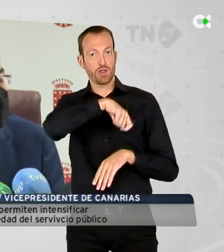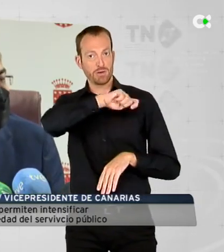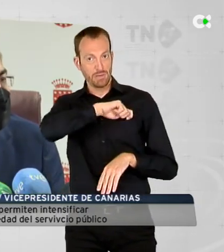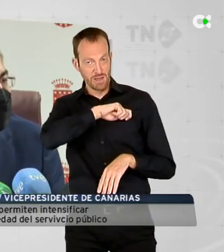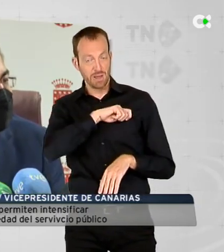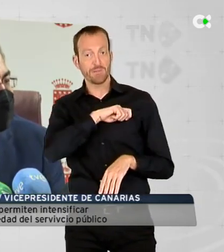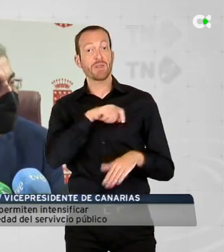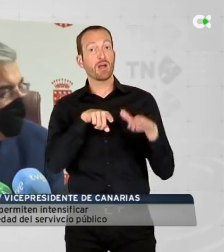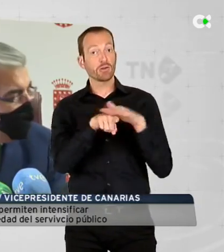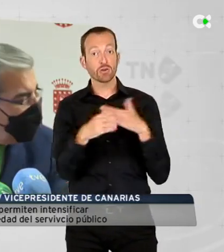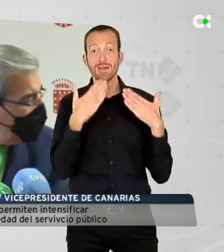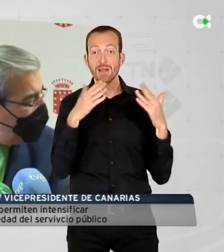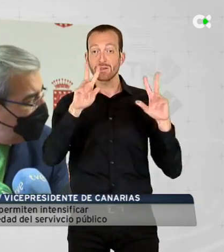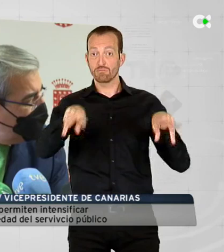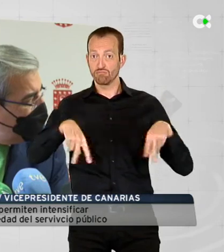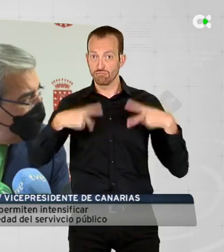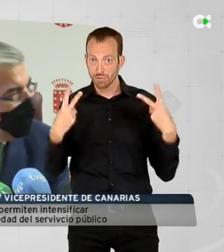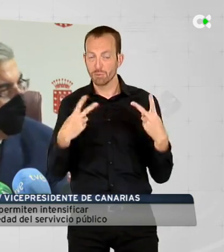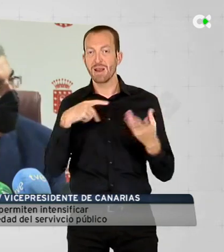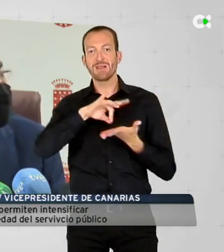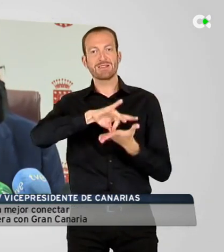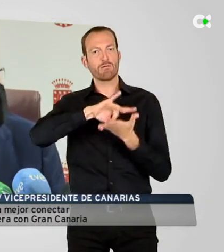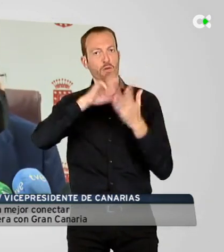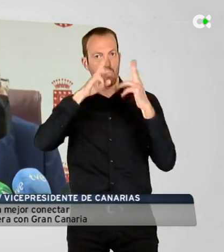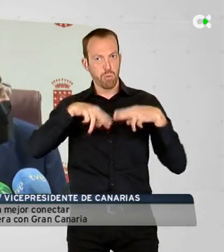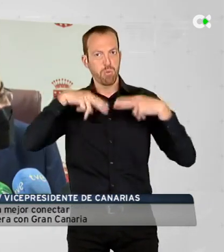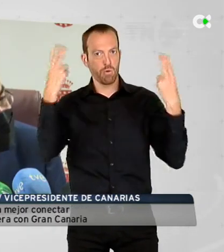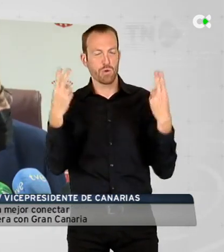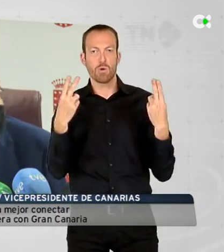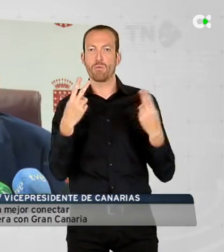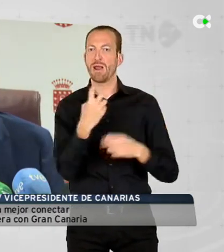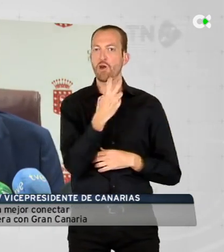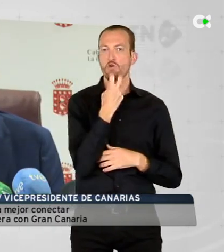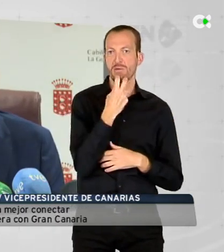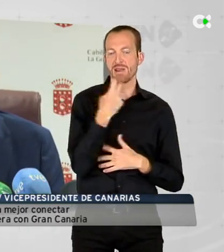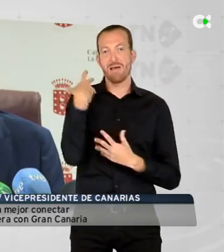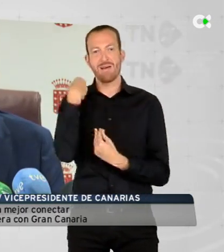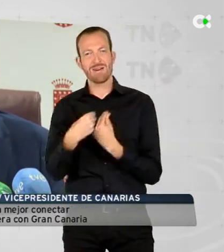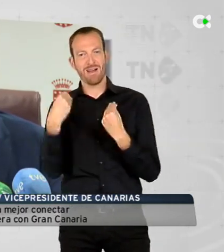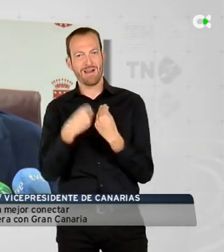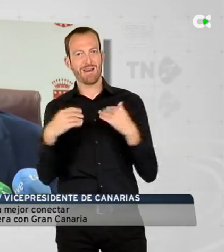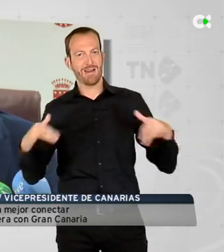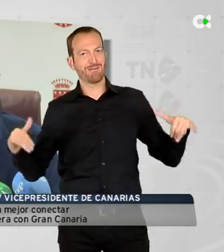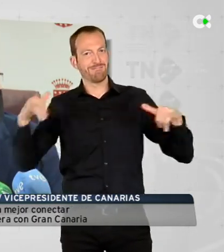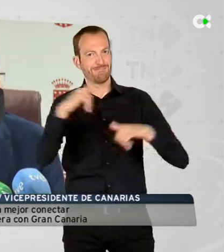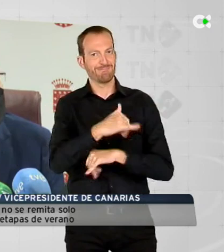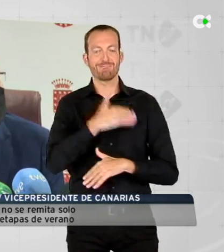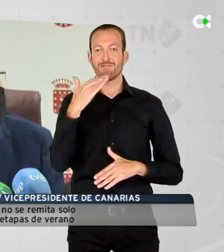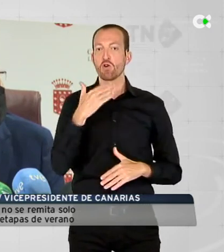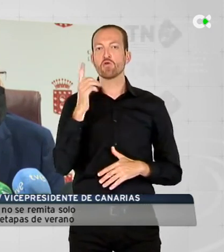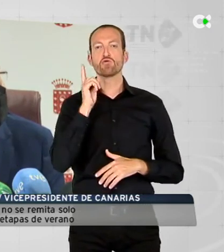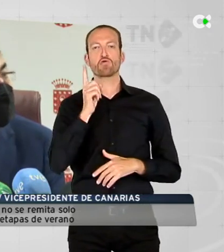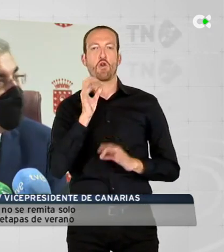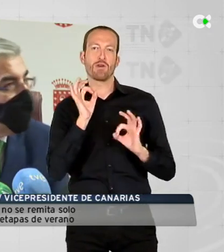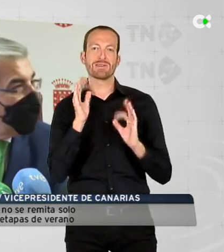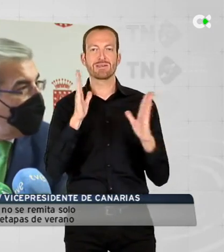permiten intensificar la obligación de servicio público para mejor conectar La Gomera con la isla de Gran Canaria y que no se